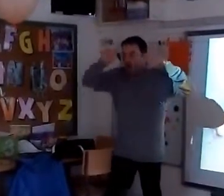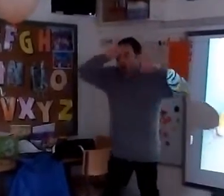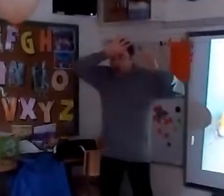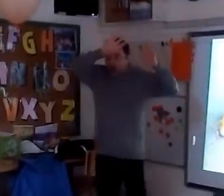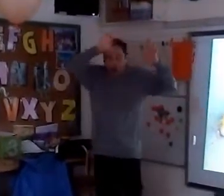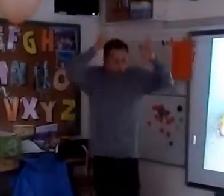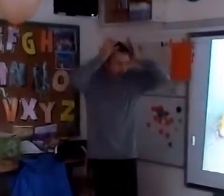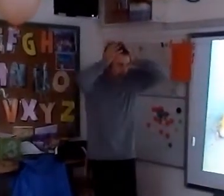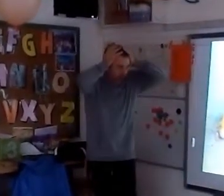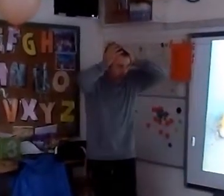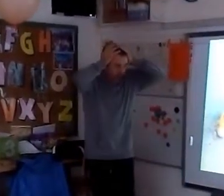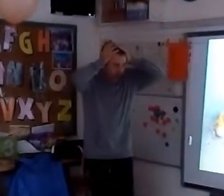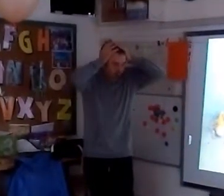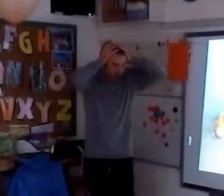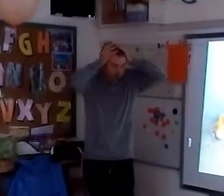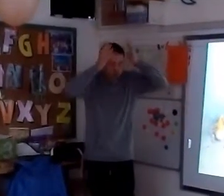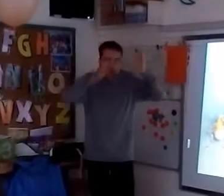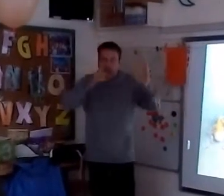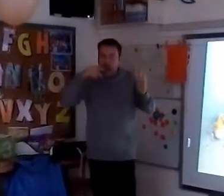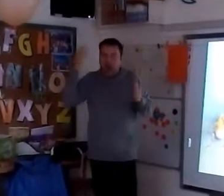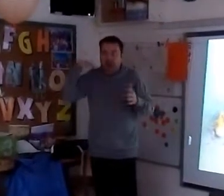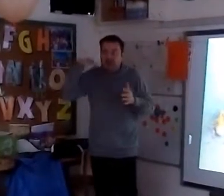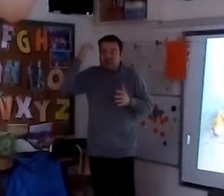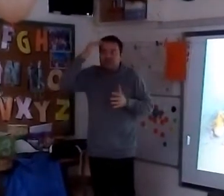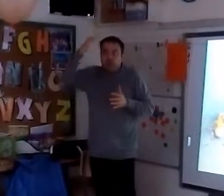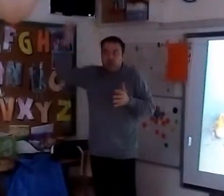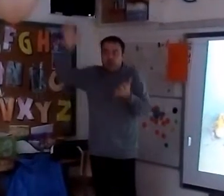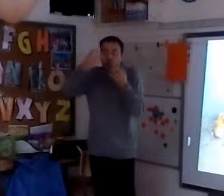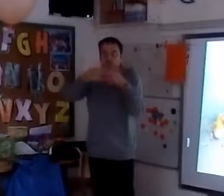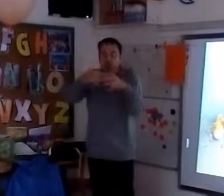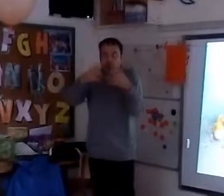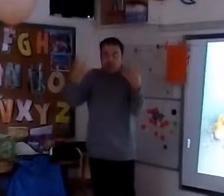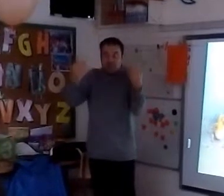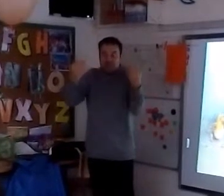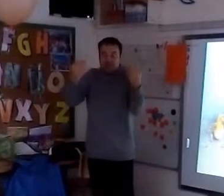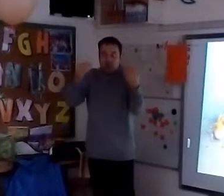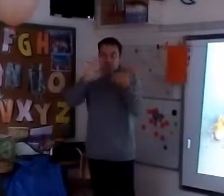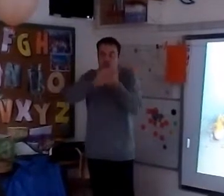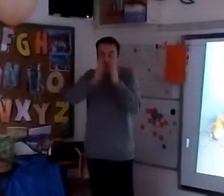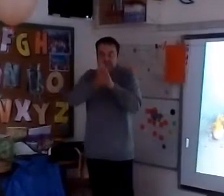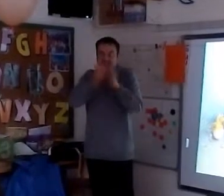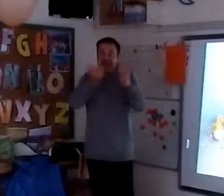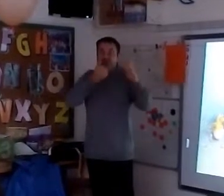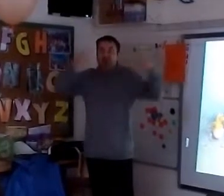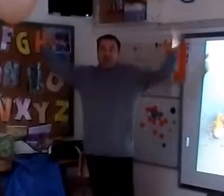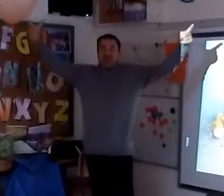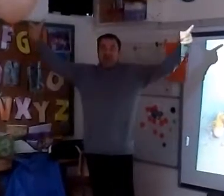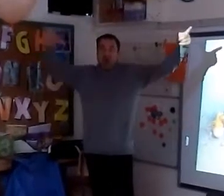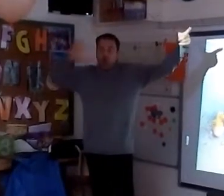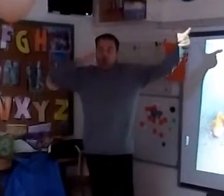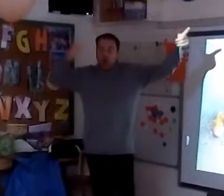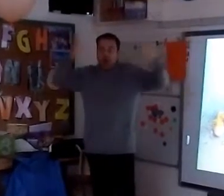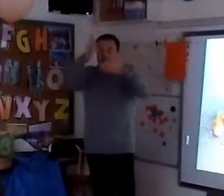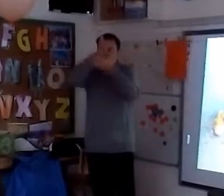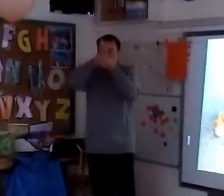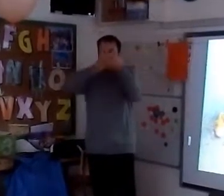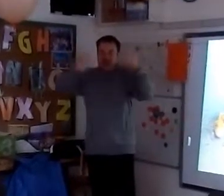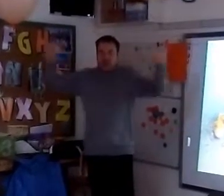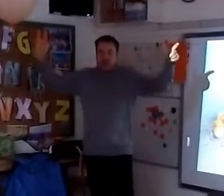Y el zorrito, ay, quedó alucinando. Ahora, antes yo tenía muchísimos huevos para hacer la tortilla